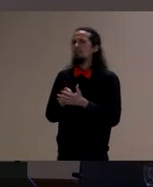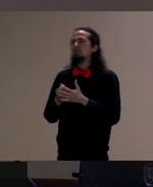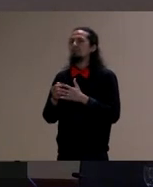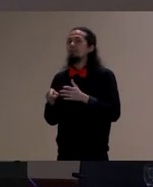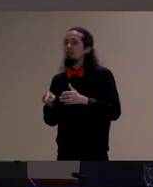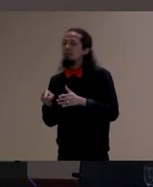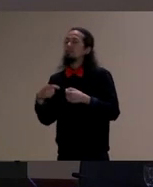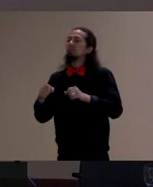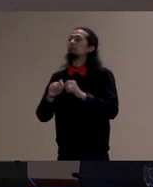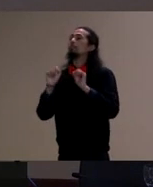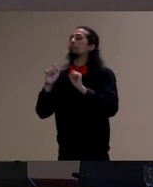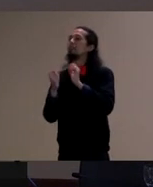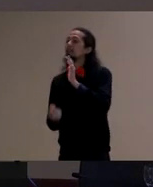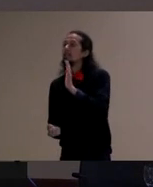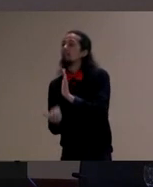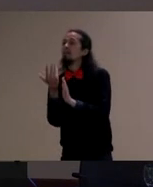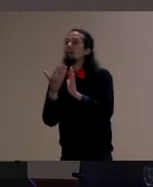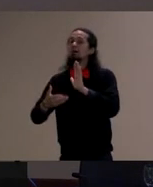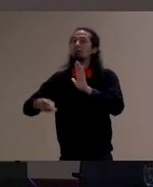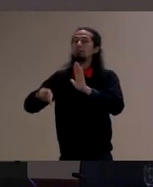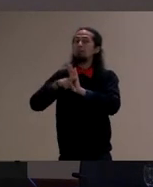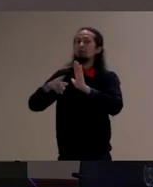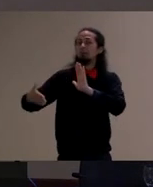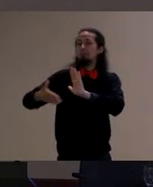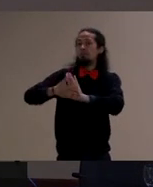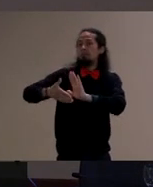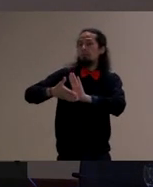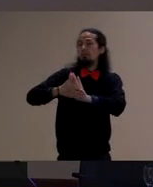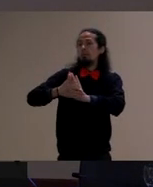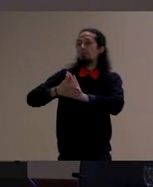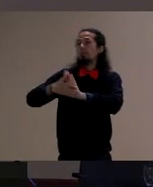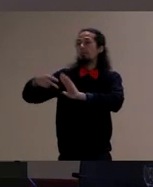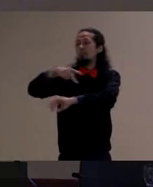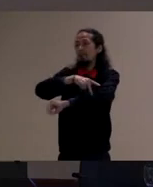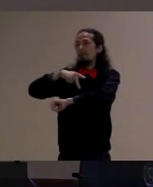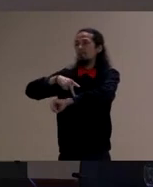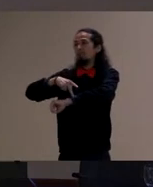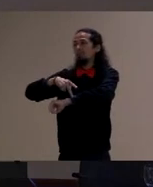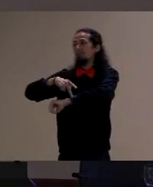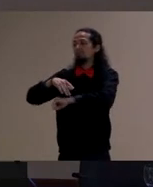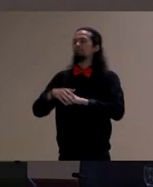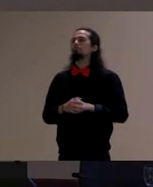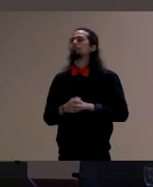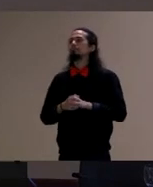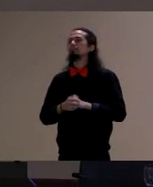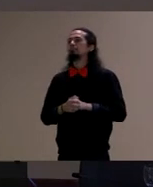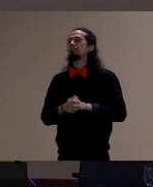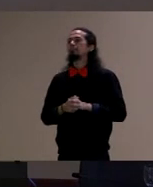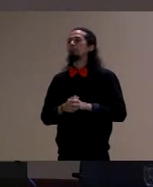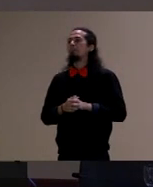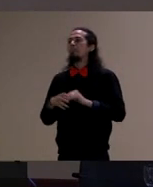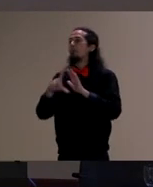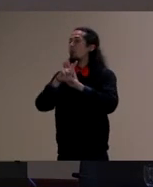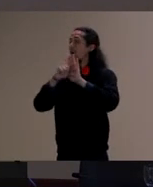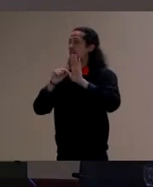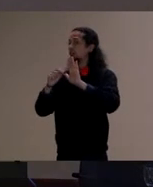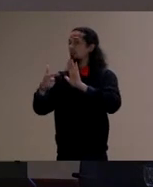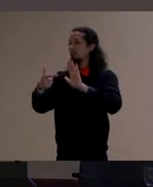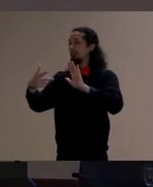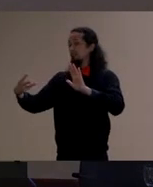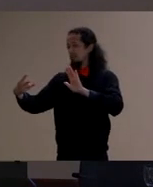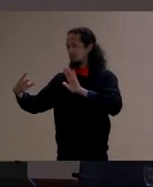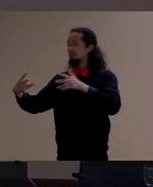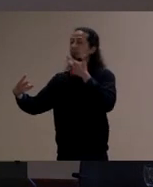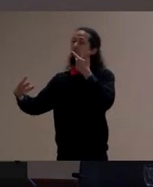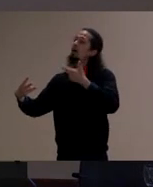né A Proposta pedagógica e o artigo 13º diz